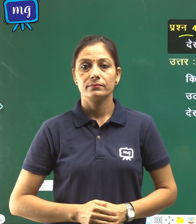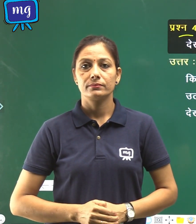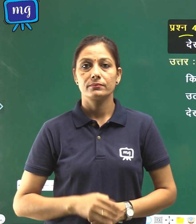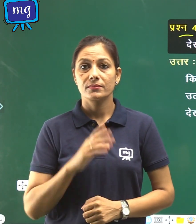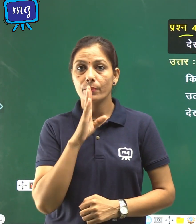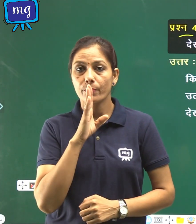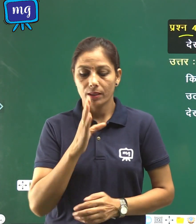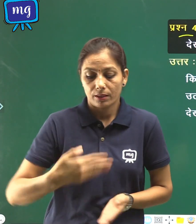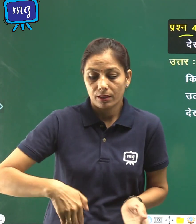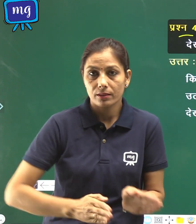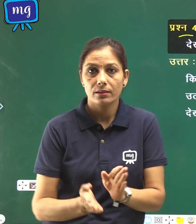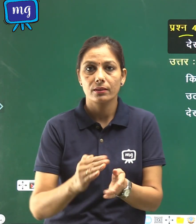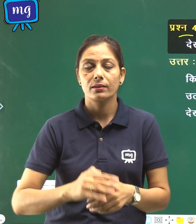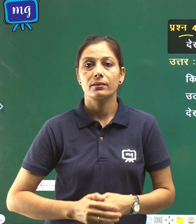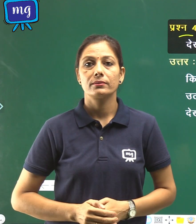नदी ने